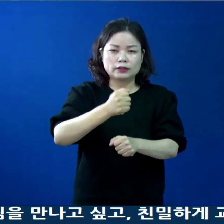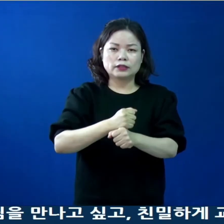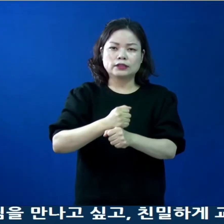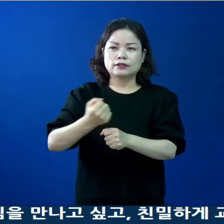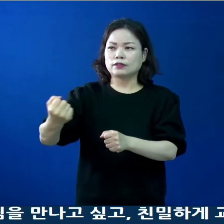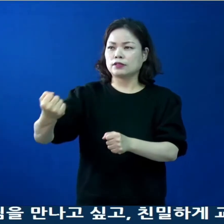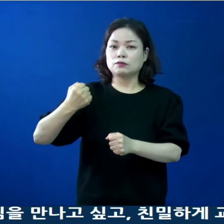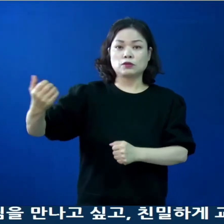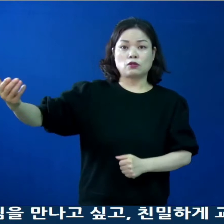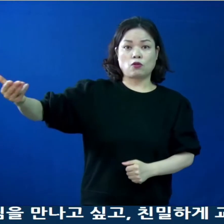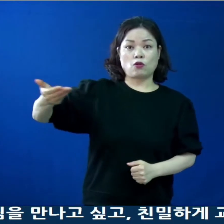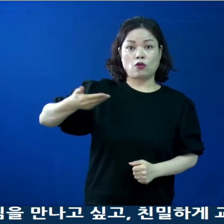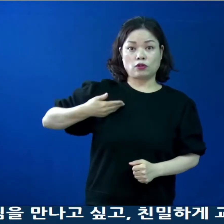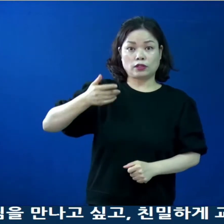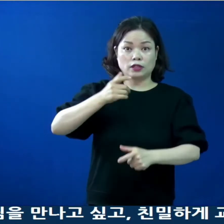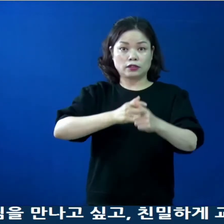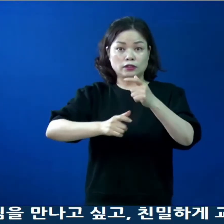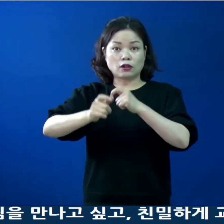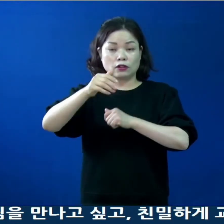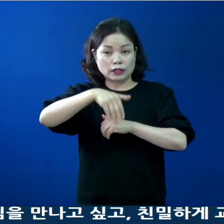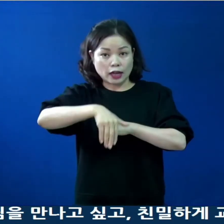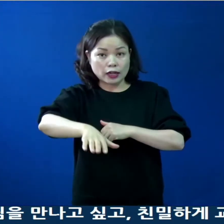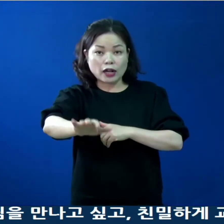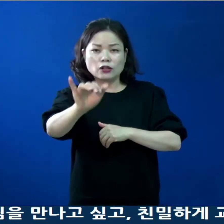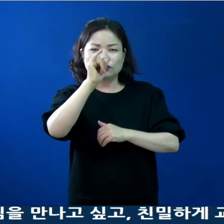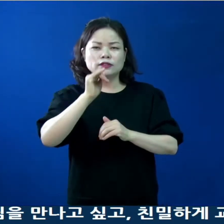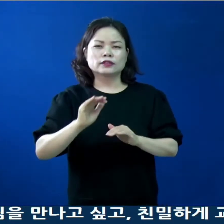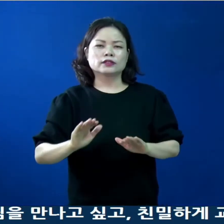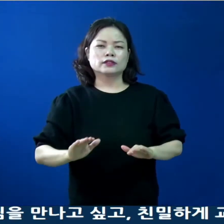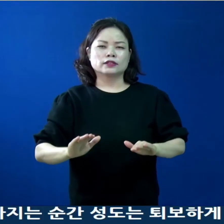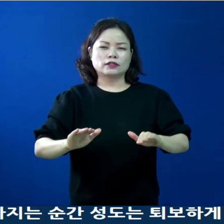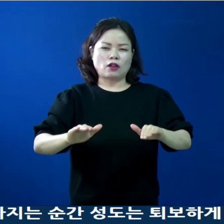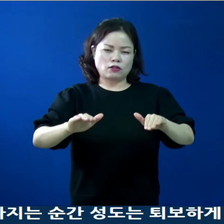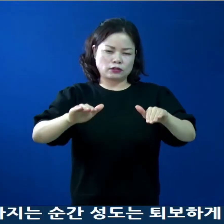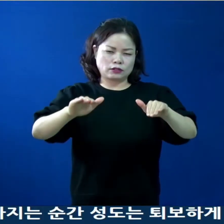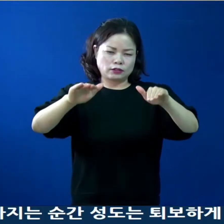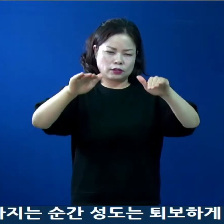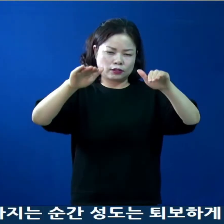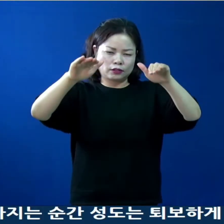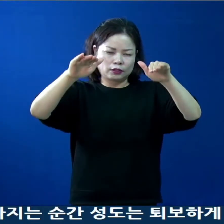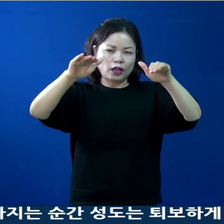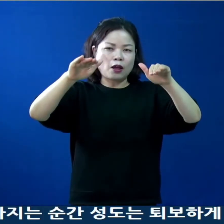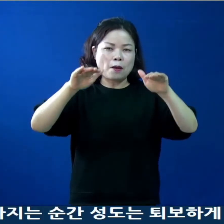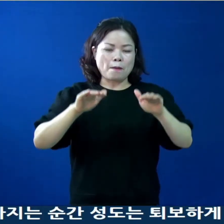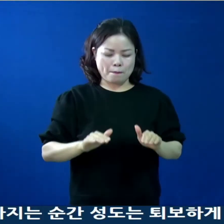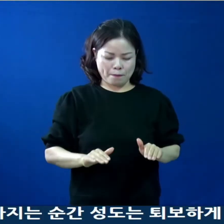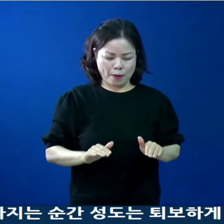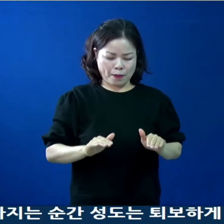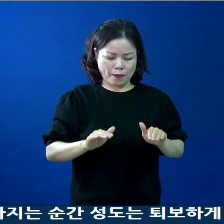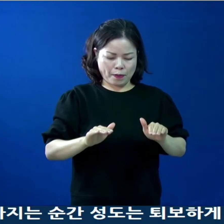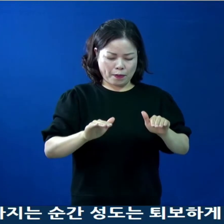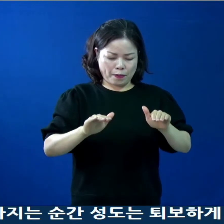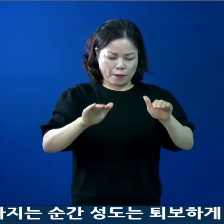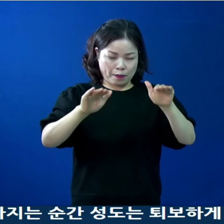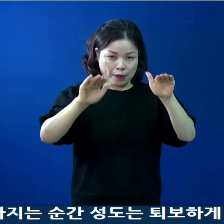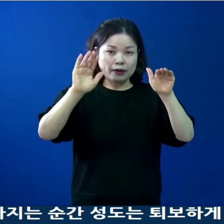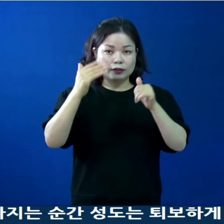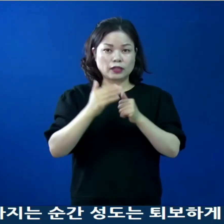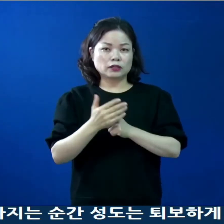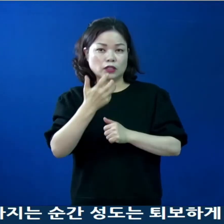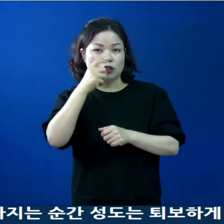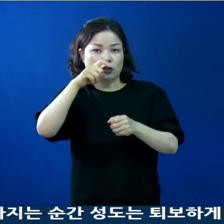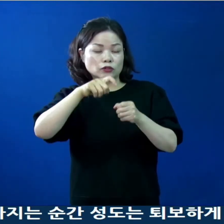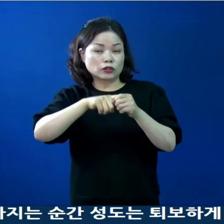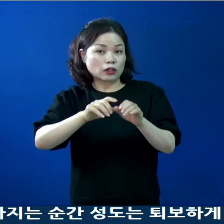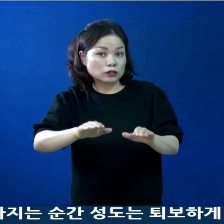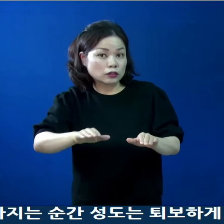힘을 얻어서 더 나아가는 성장과 성숙이 매해 진행되어야 하는 것입니다. 영적으로 성장할